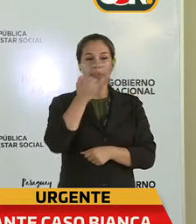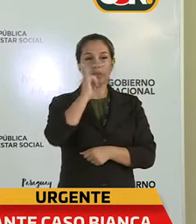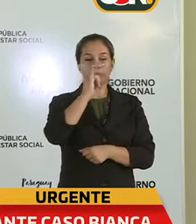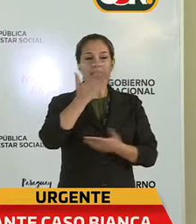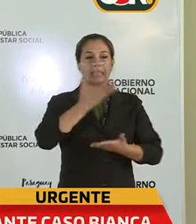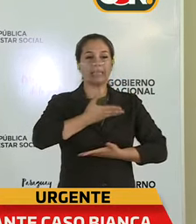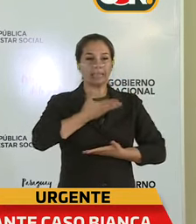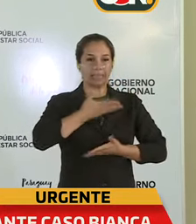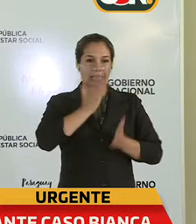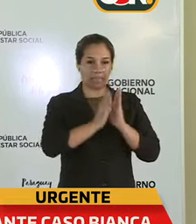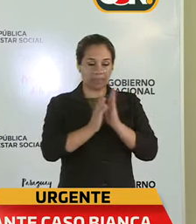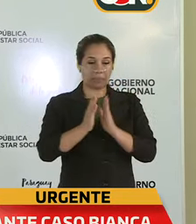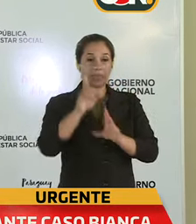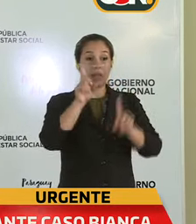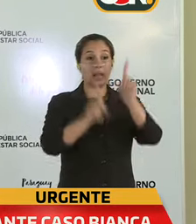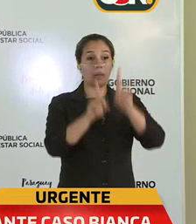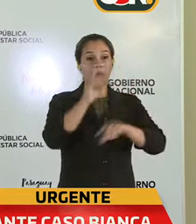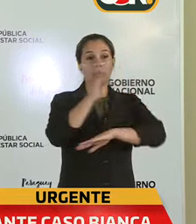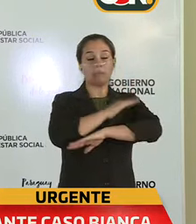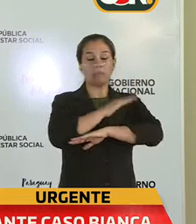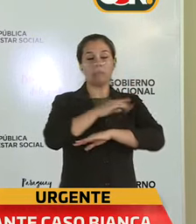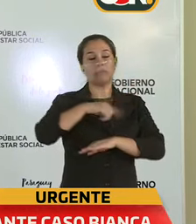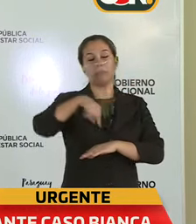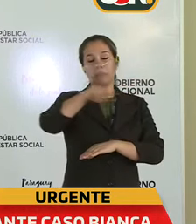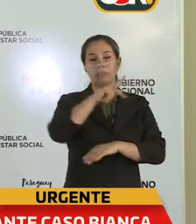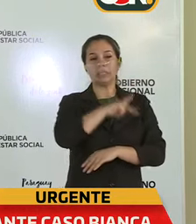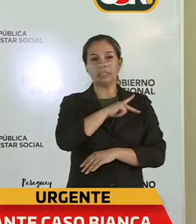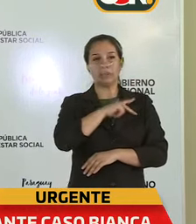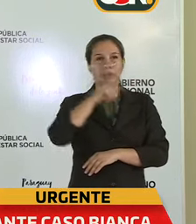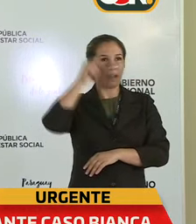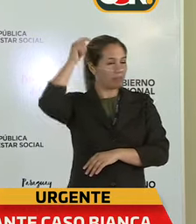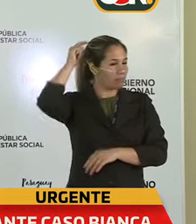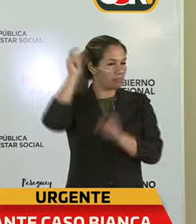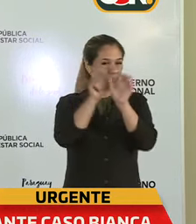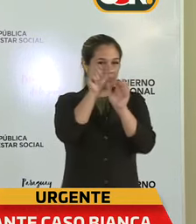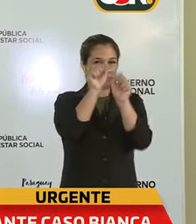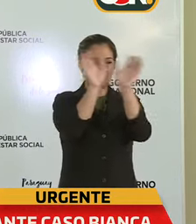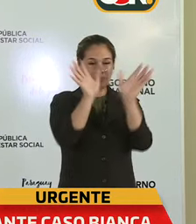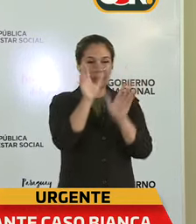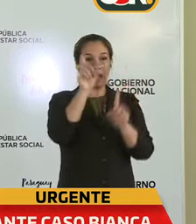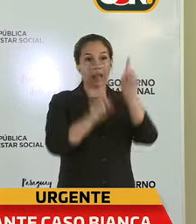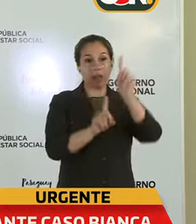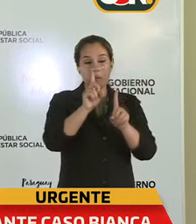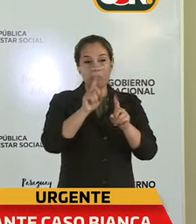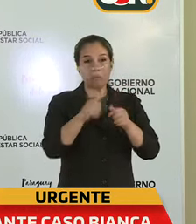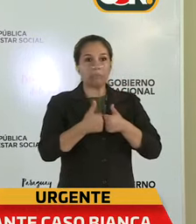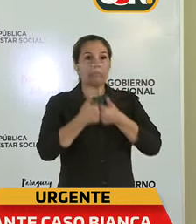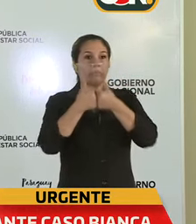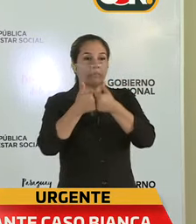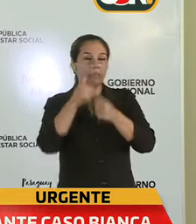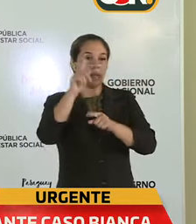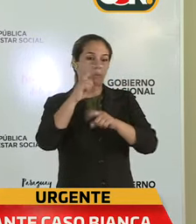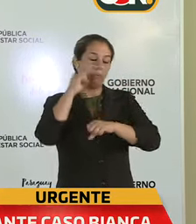era cada vez peor, y los pacientes terminaban muchas veces en respirador y evolucionaban en